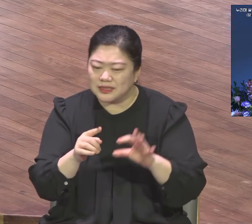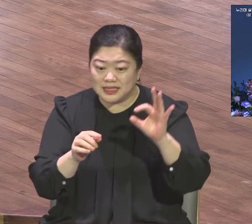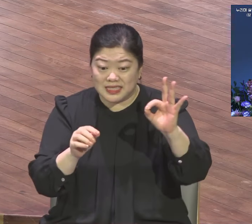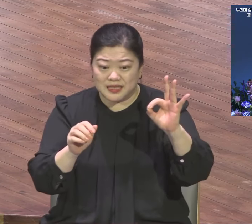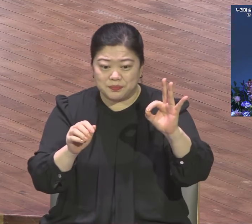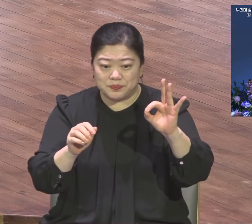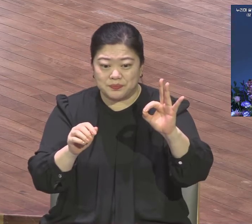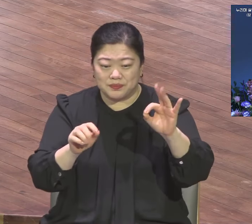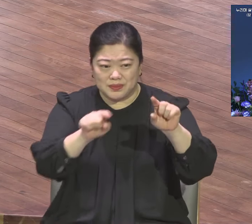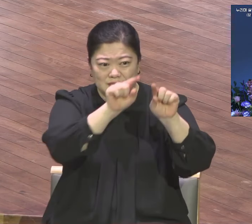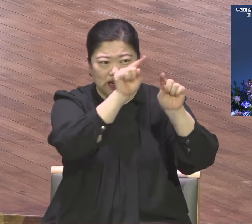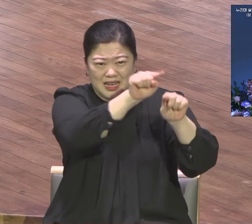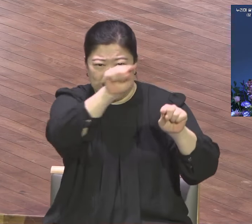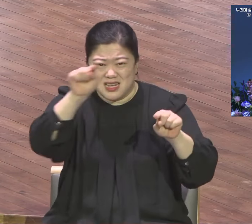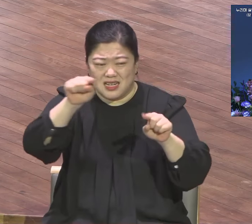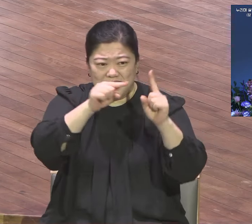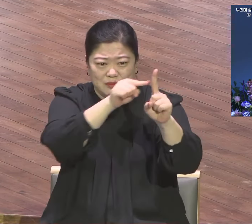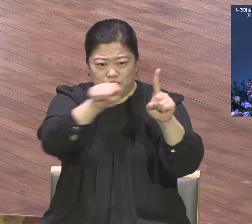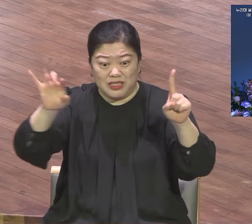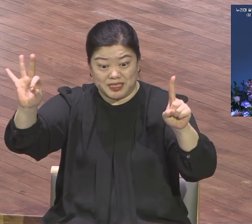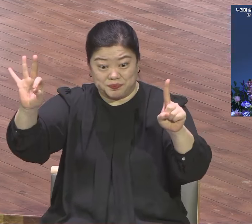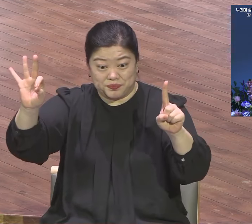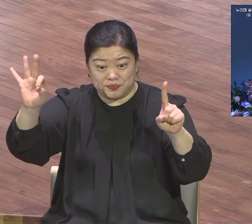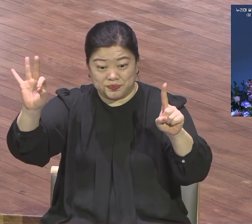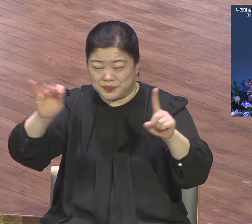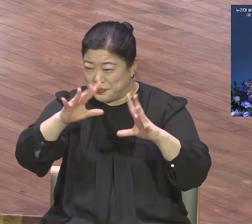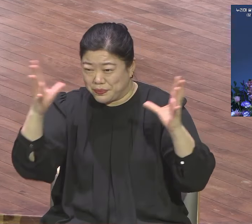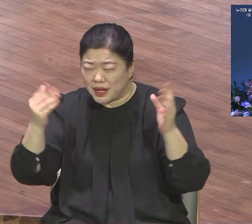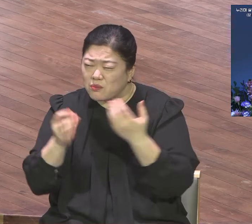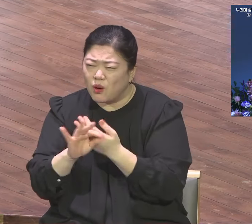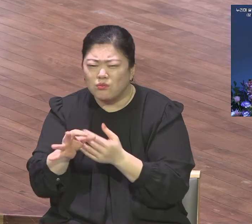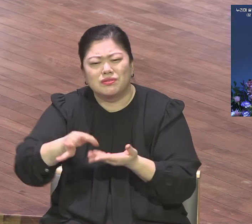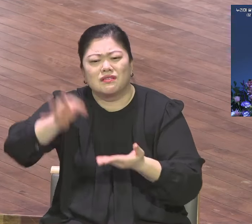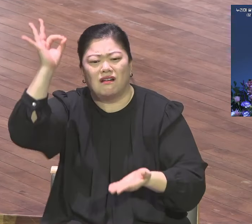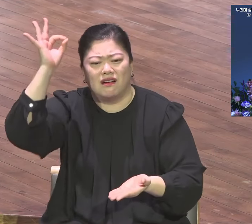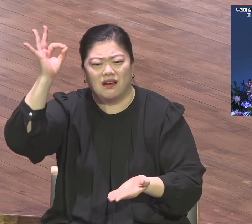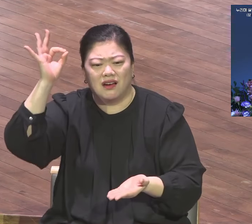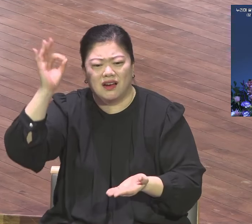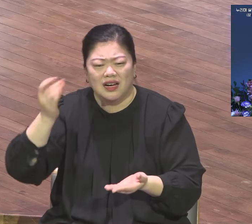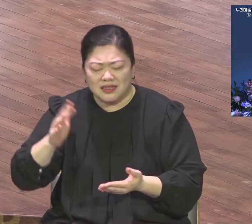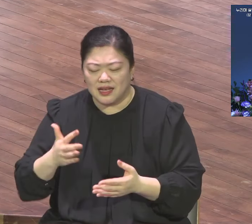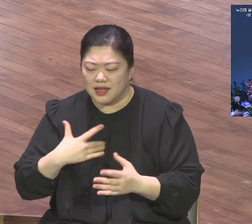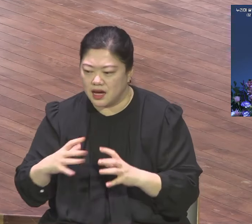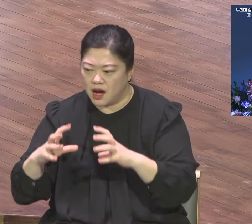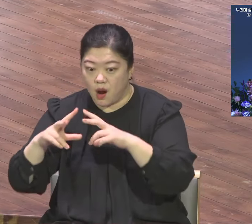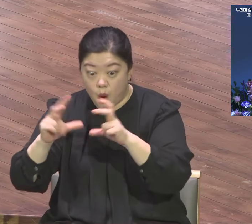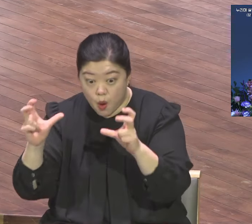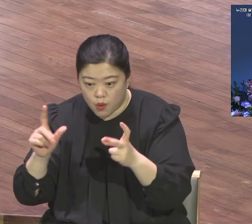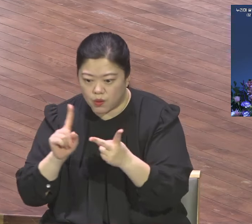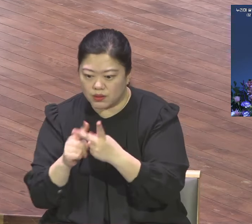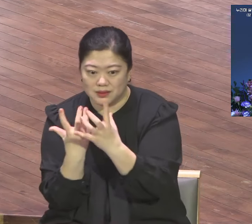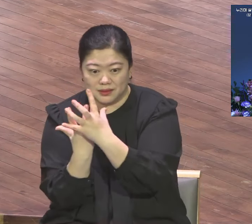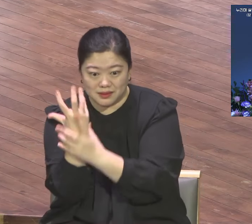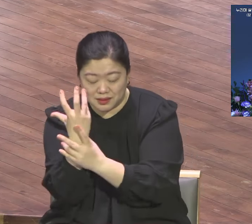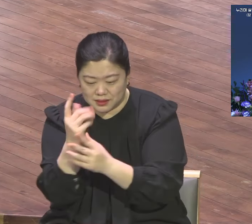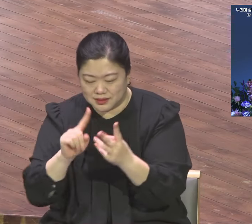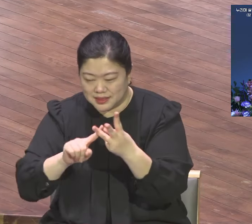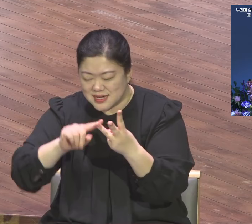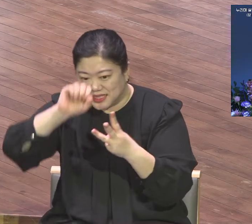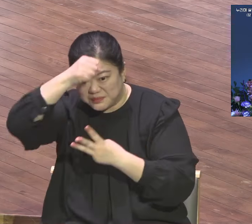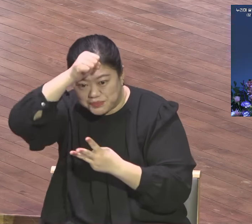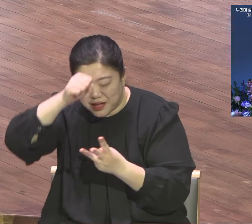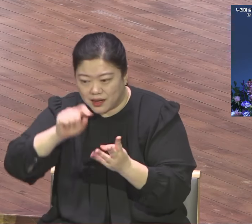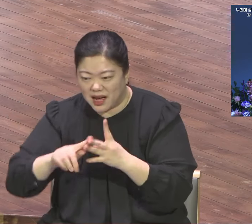거 다 수입품이라 비싼 건데 거기 색대별로 다 없어져 버렸어. 그래요. 예, 그때 도둑이 많았어요. 그때 그